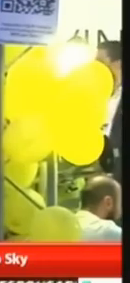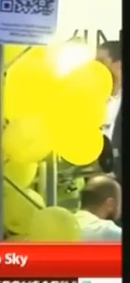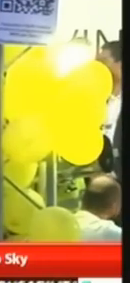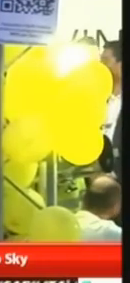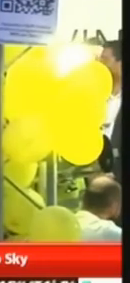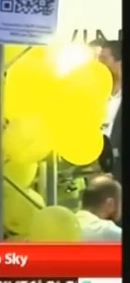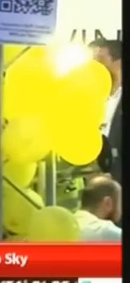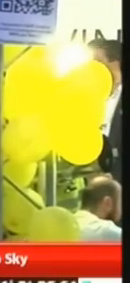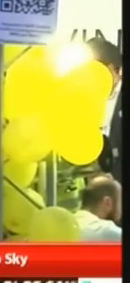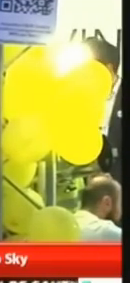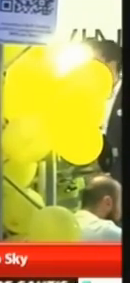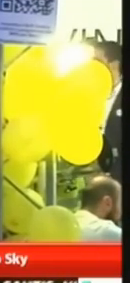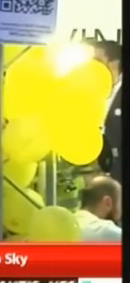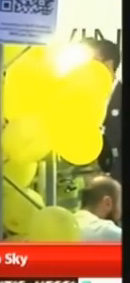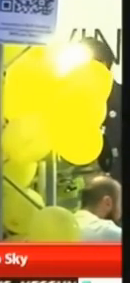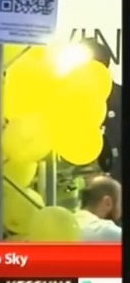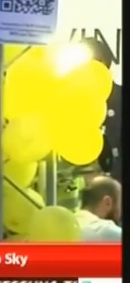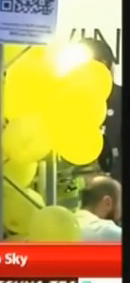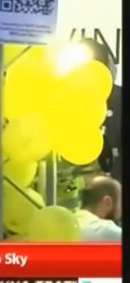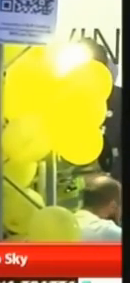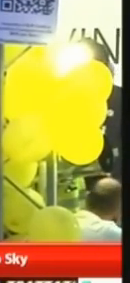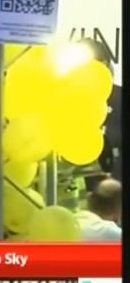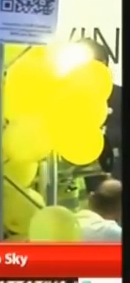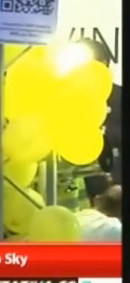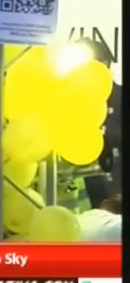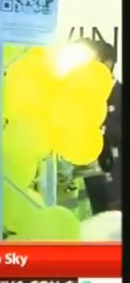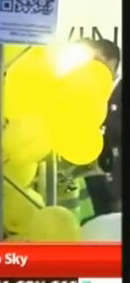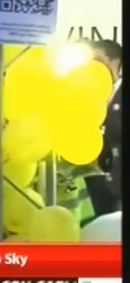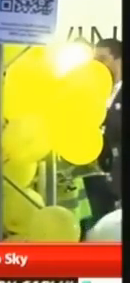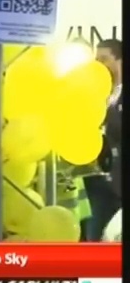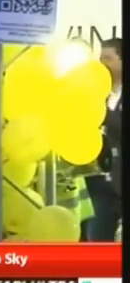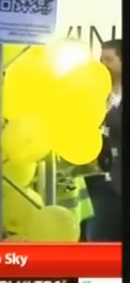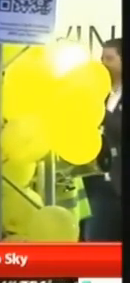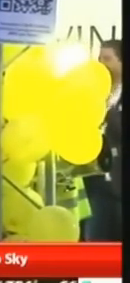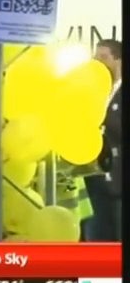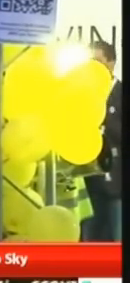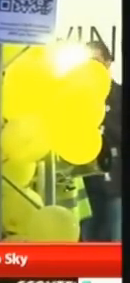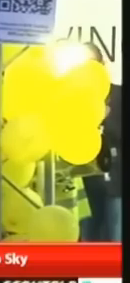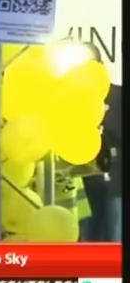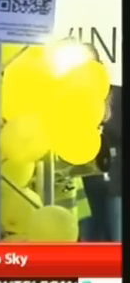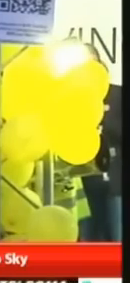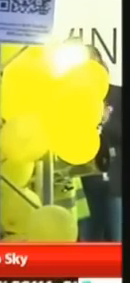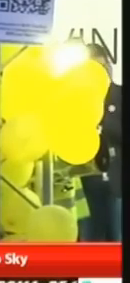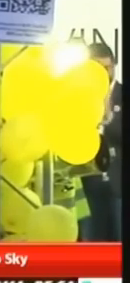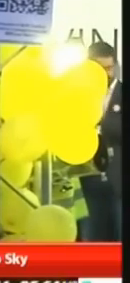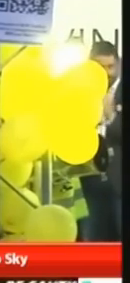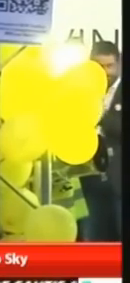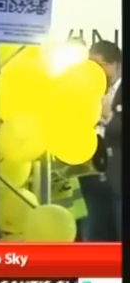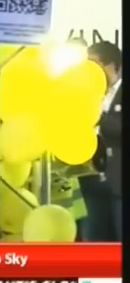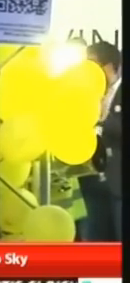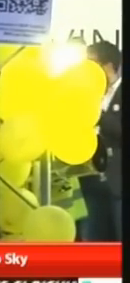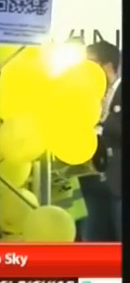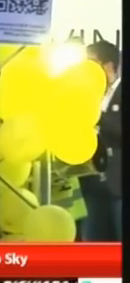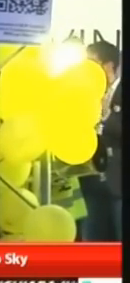Io non lo metto nel culo al mio prossimo perché mi viene naturale. Va bene? Quindi non ho